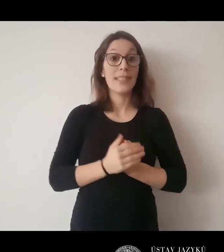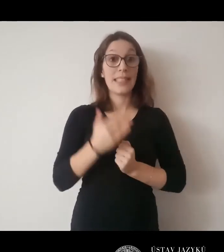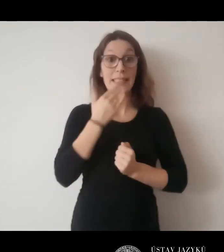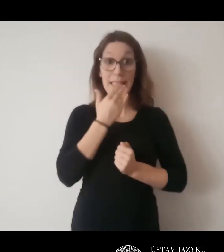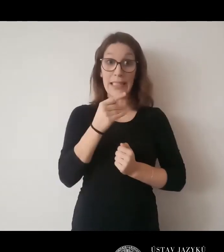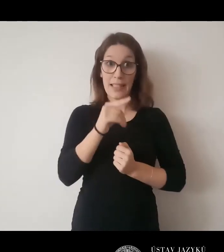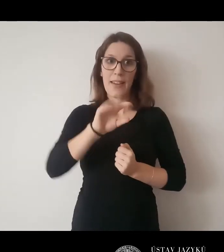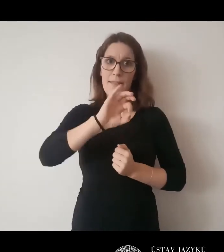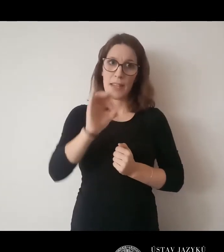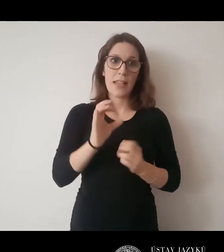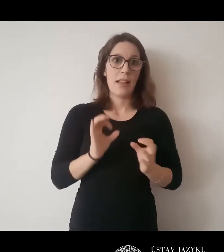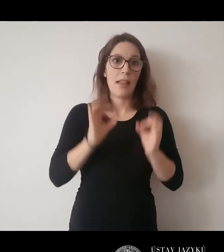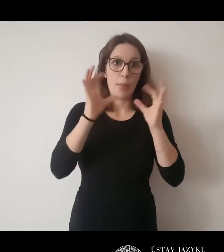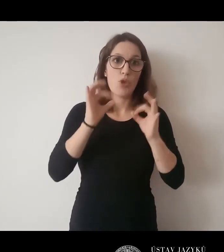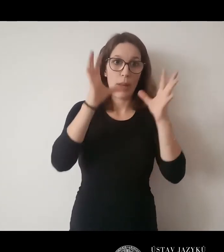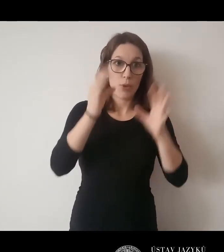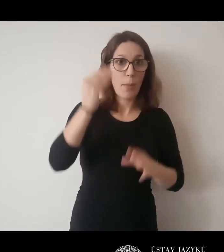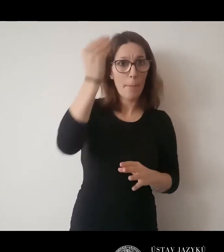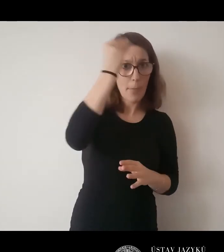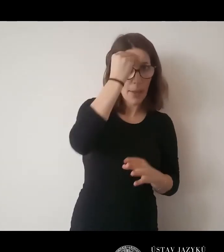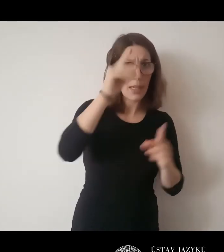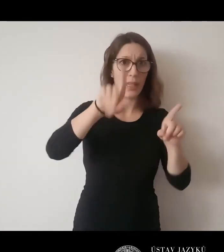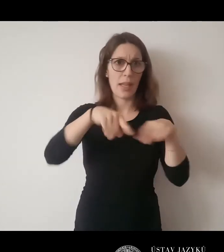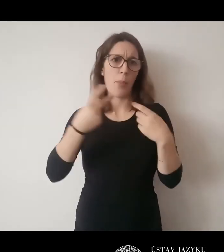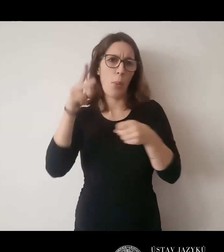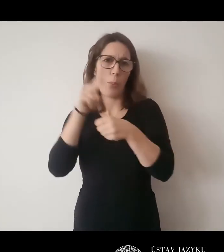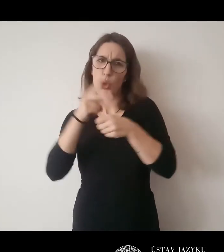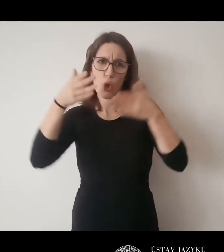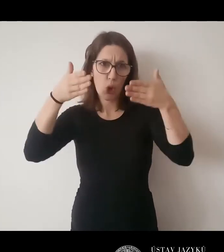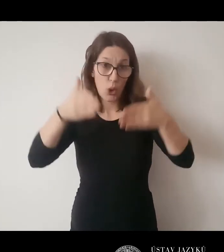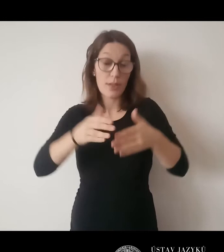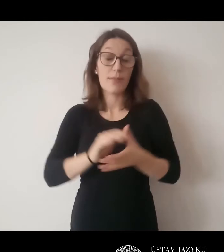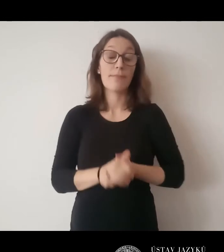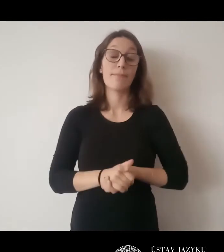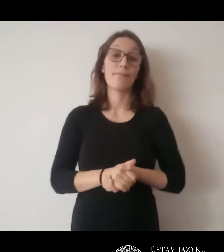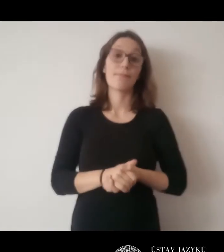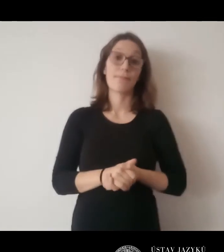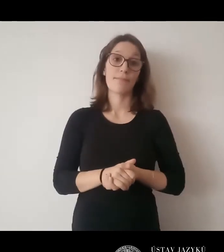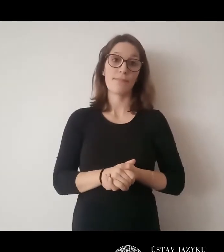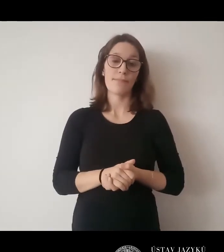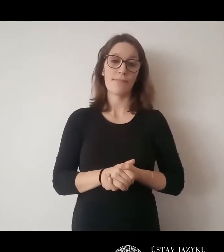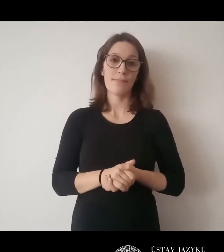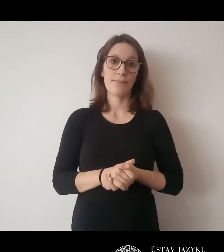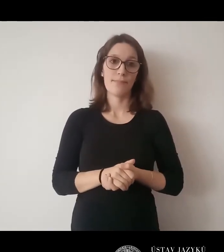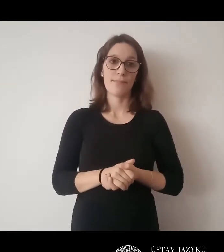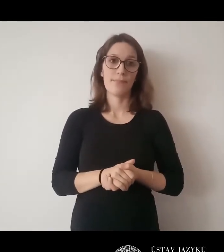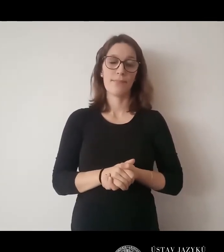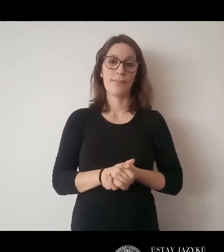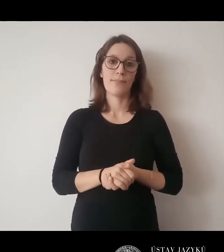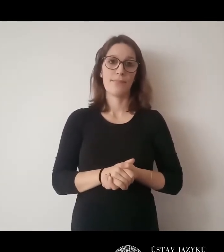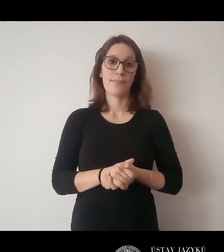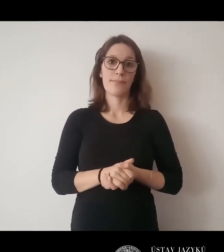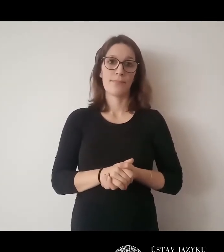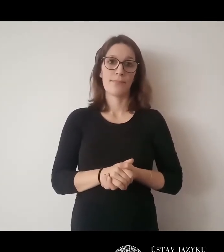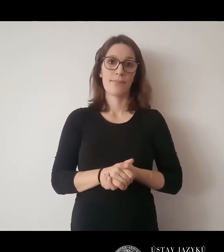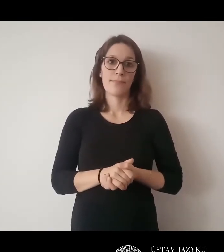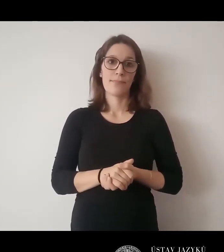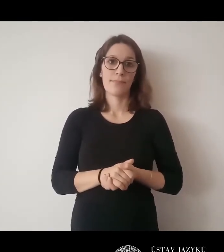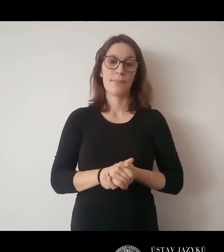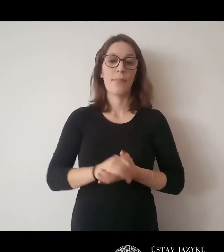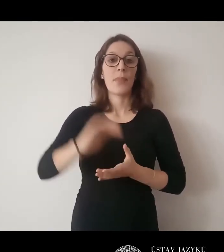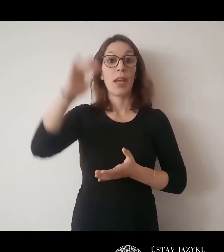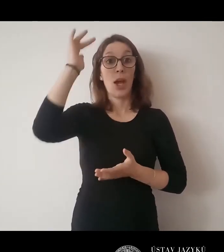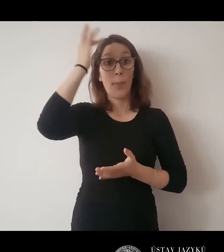zlepšení právě třeba v oblasti pozornosti, paměti a tak. Momentálně je klient zapojen na přístroj EEG Biofeedback, který